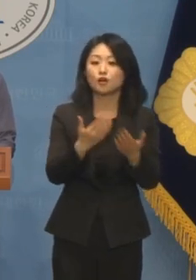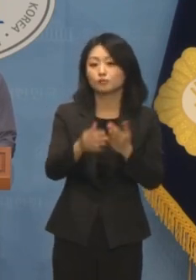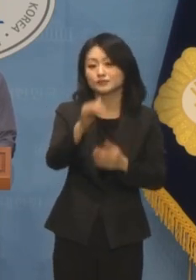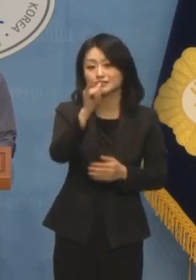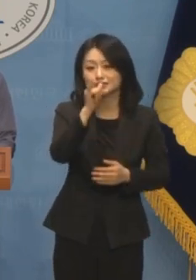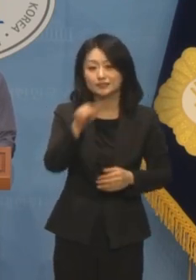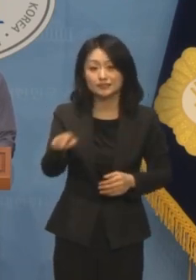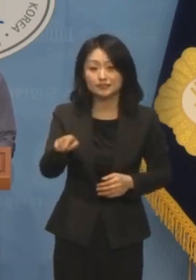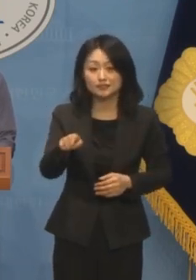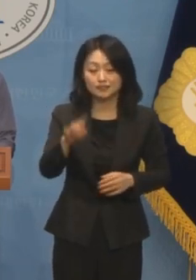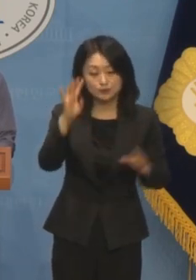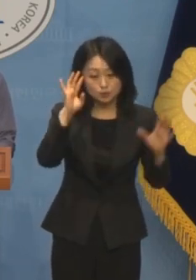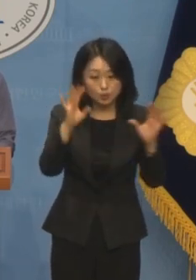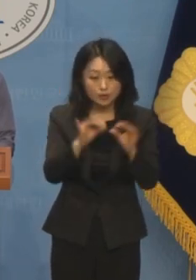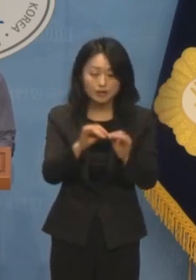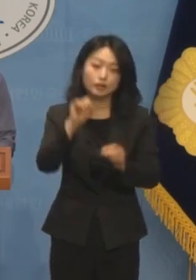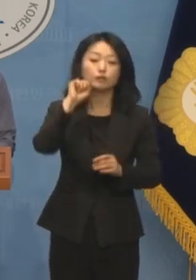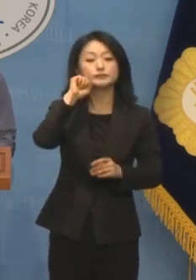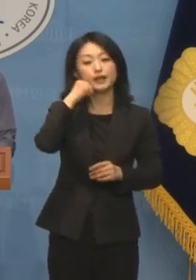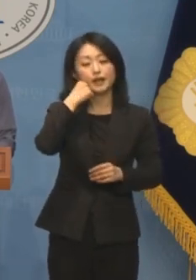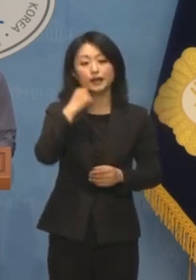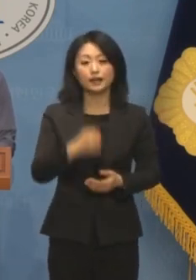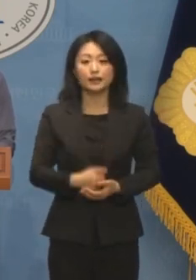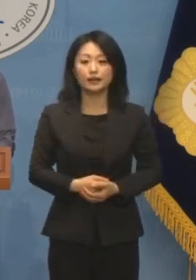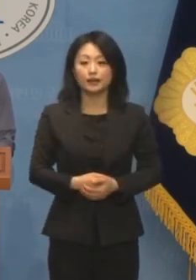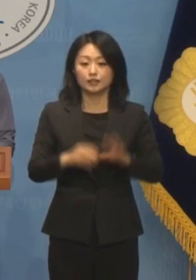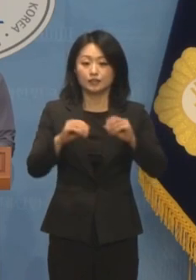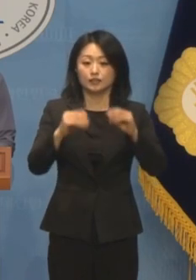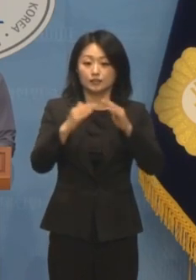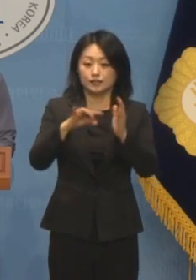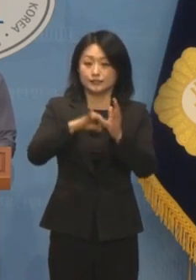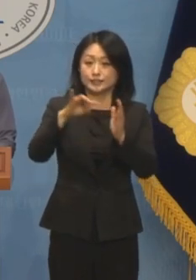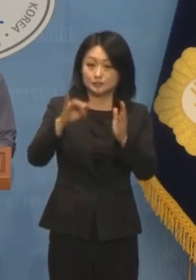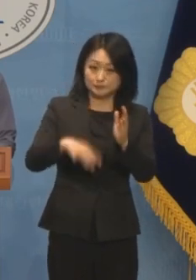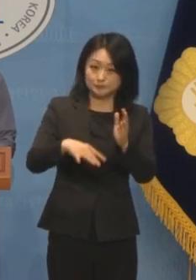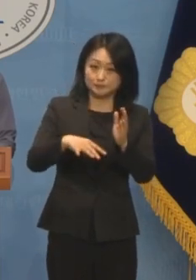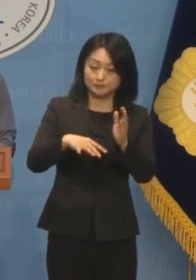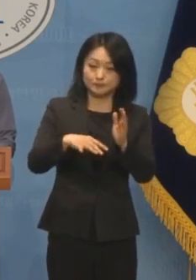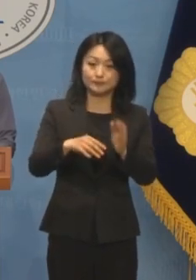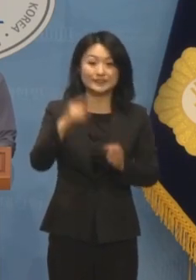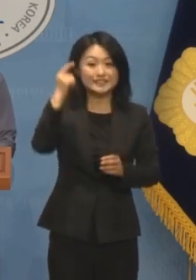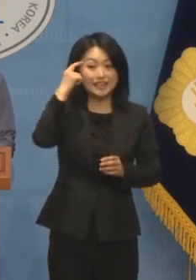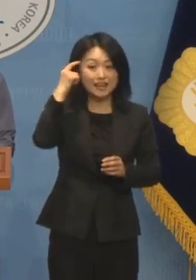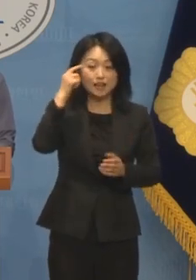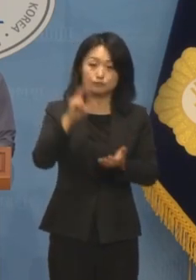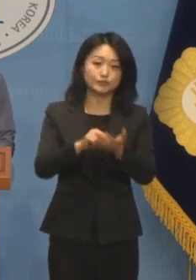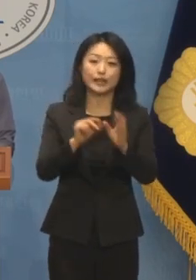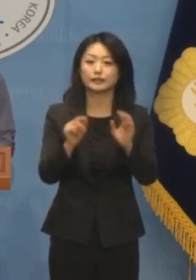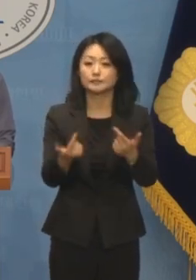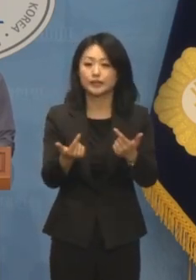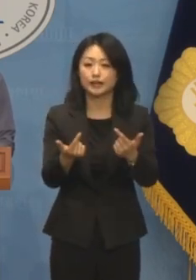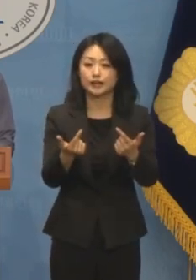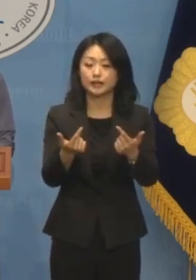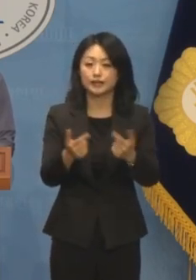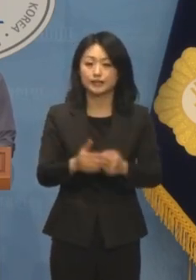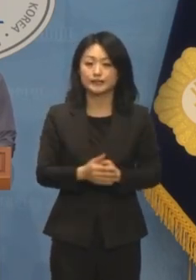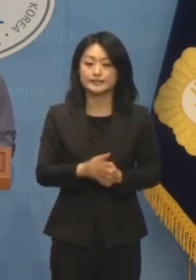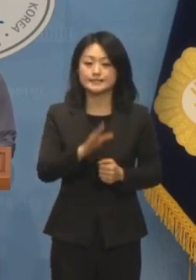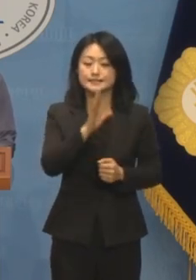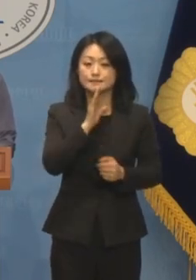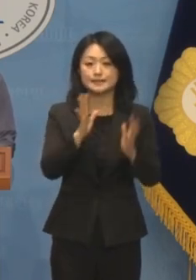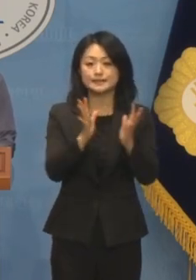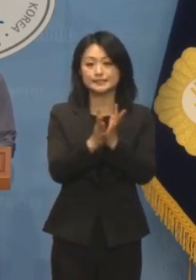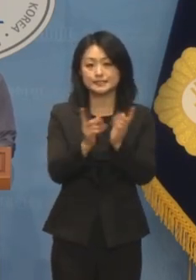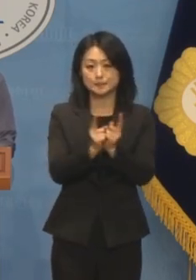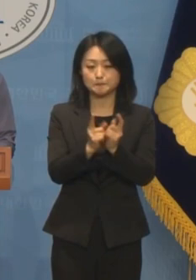진단에도 동의하기 어렵습니다. 부동산 세제는 이념적 틀의 문제가 아니라 아주